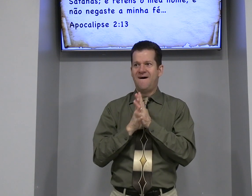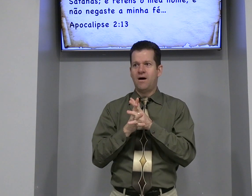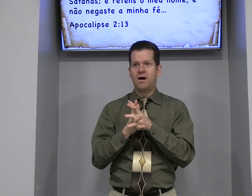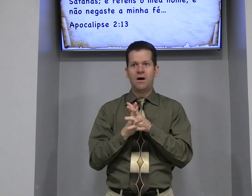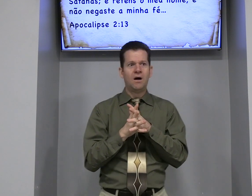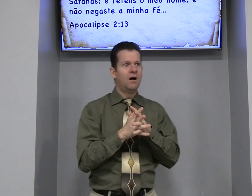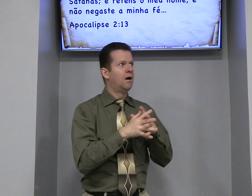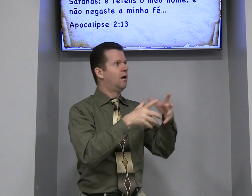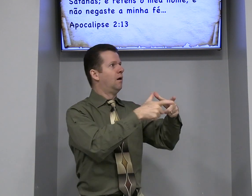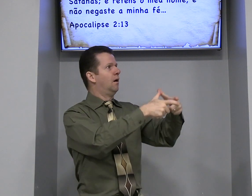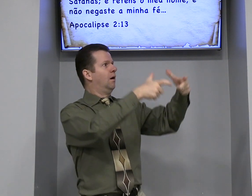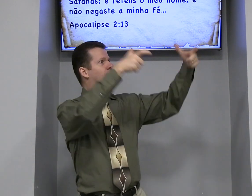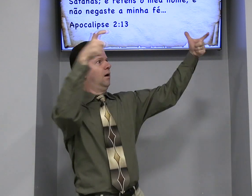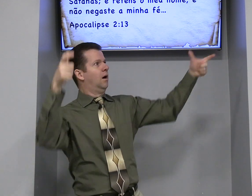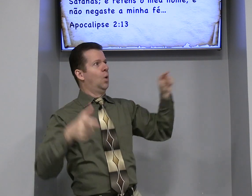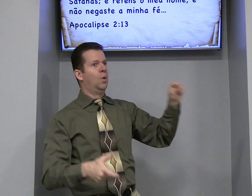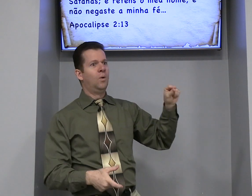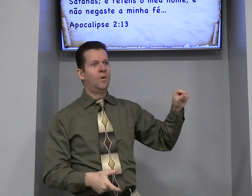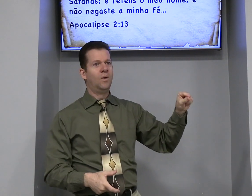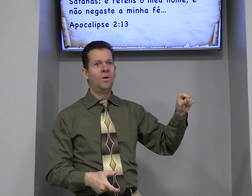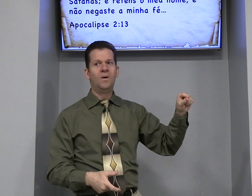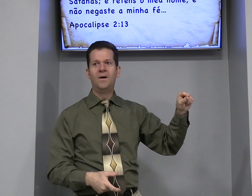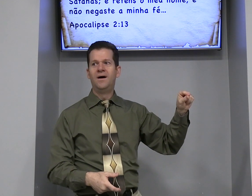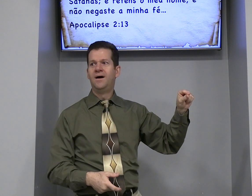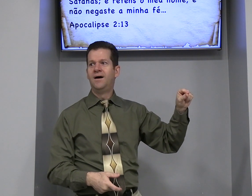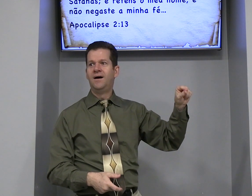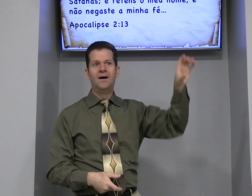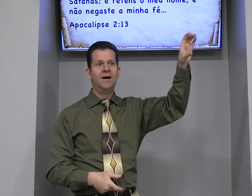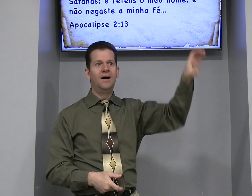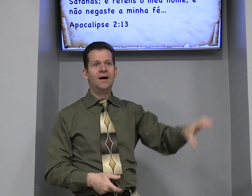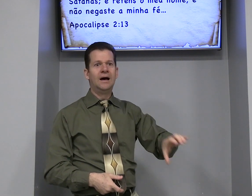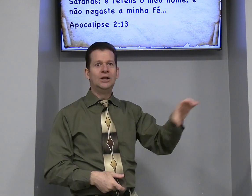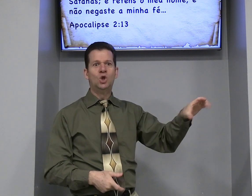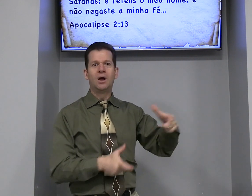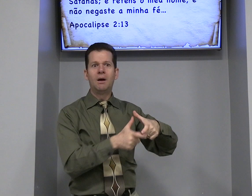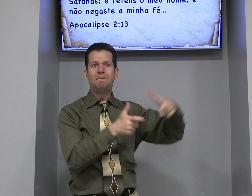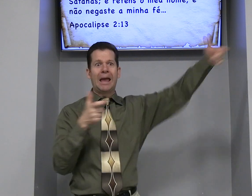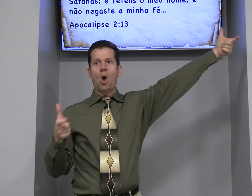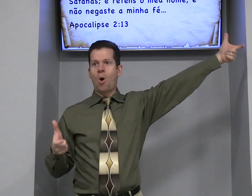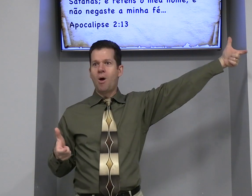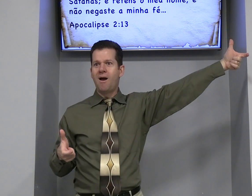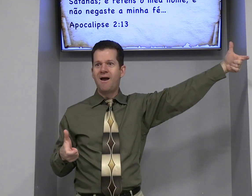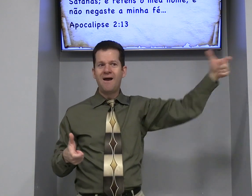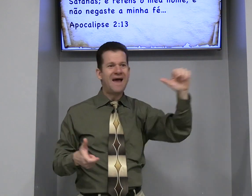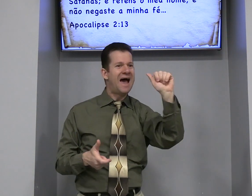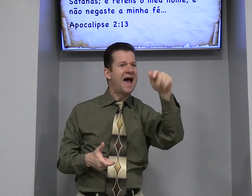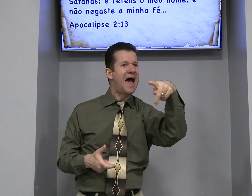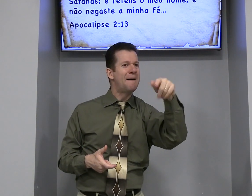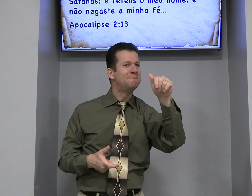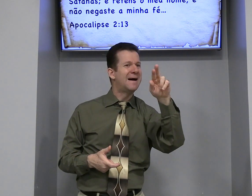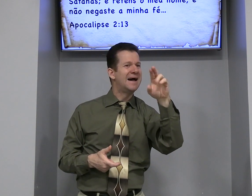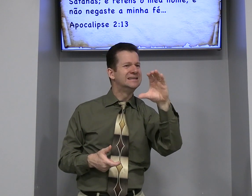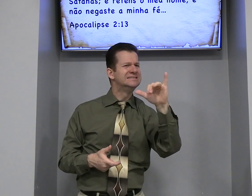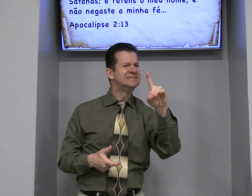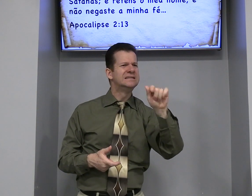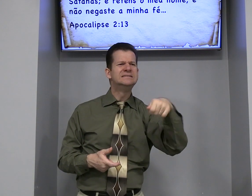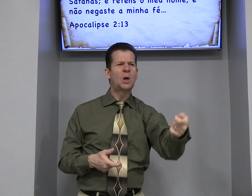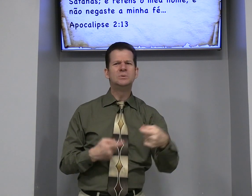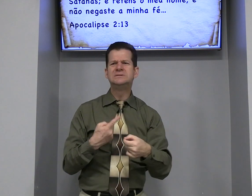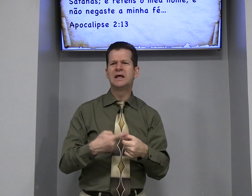igreja batista lá na Aparecida, onde tem o quê? Grande Católica, a igreja católica,